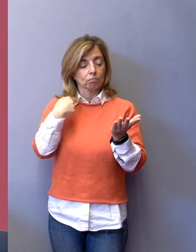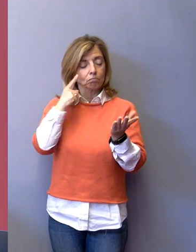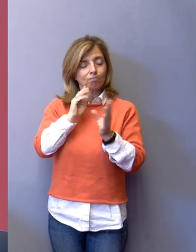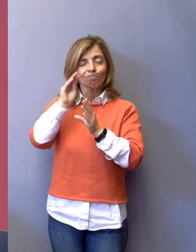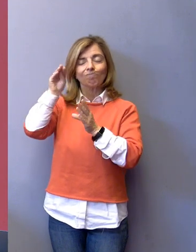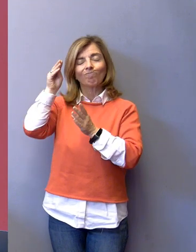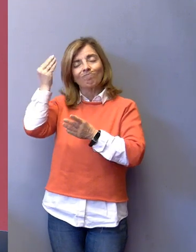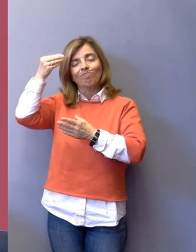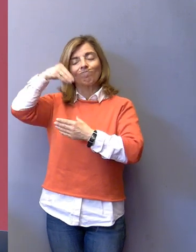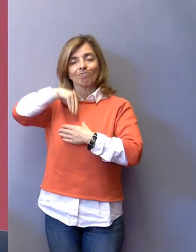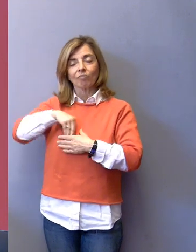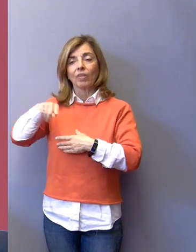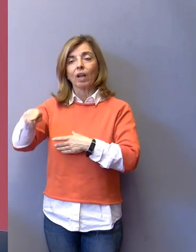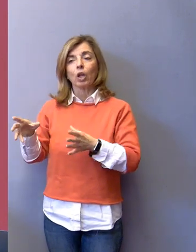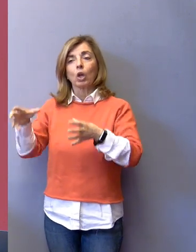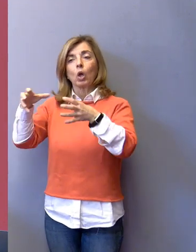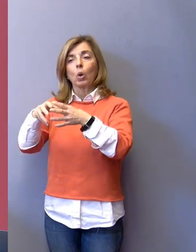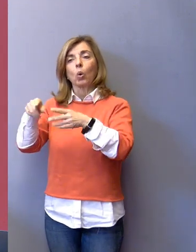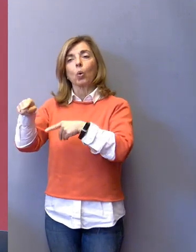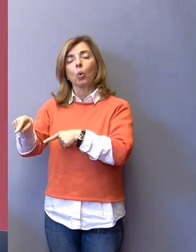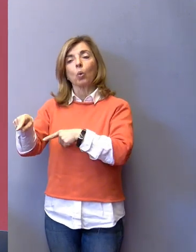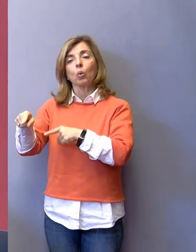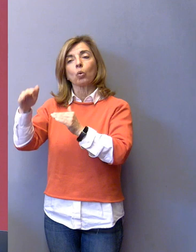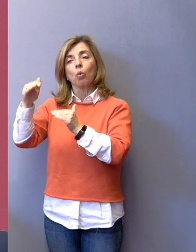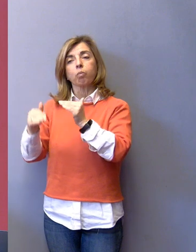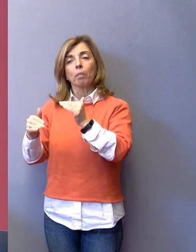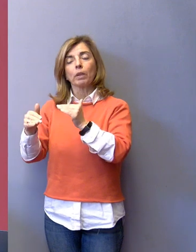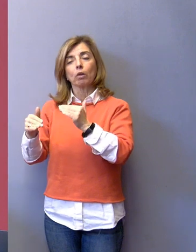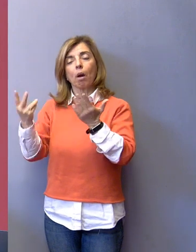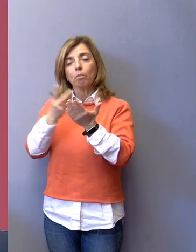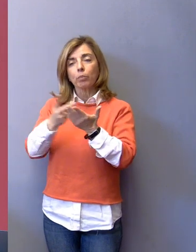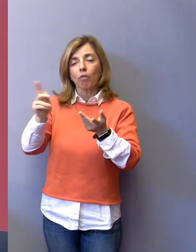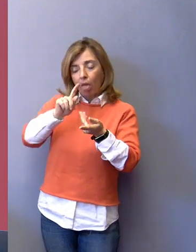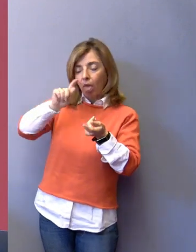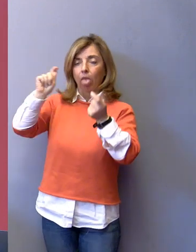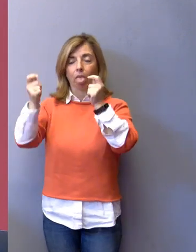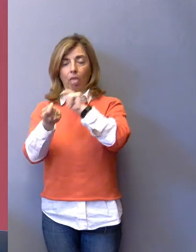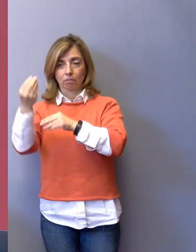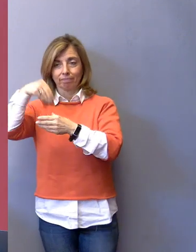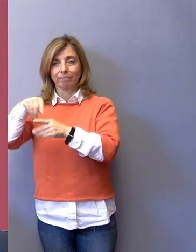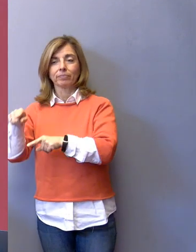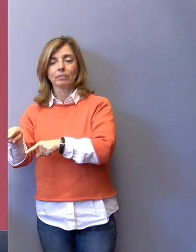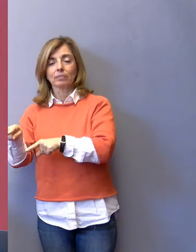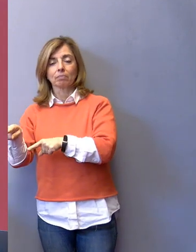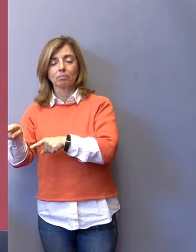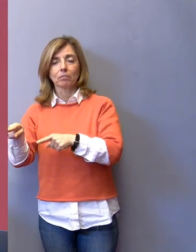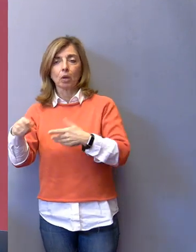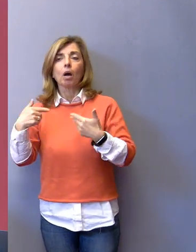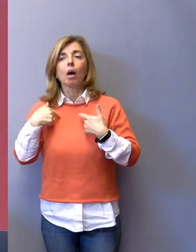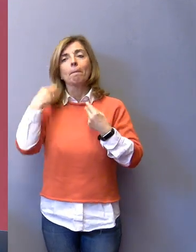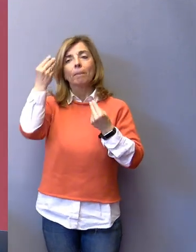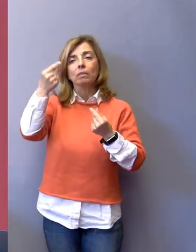mettermi nei panni della minoranza e cercare di lo faccio nel mio lavoro il mio lavoro metà del mio lavoro è pensare a cosa farei dall'altra parte